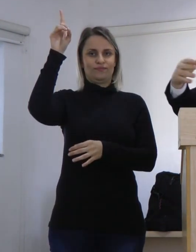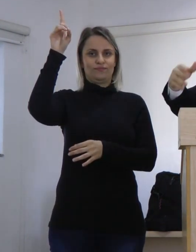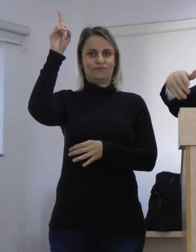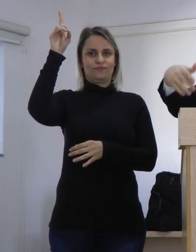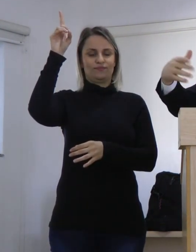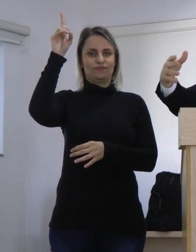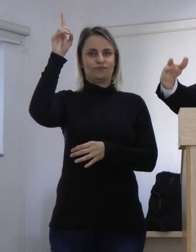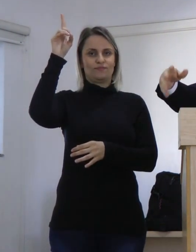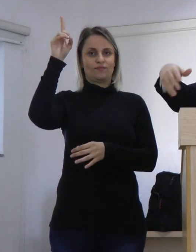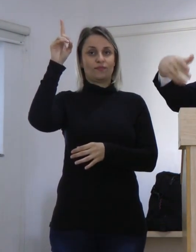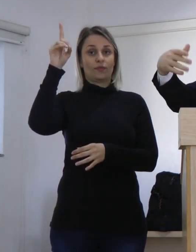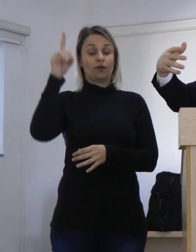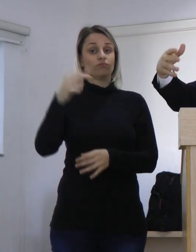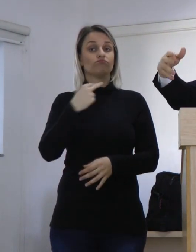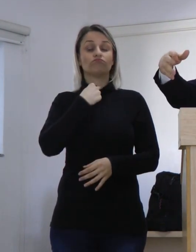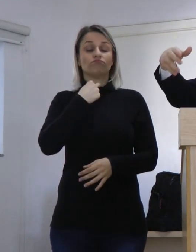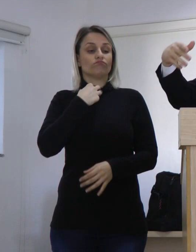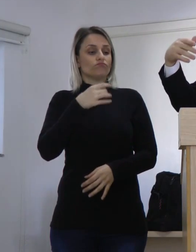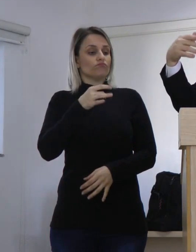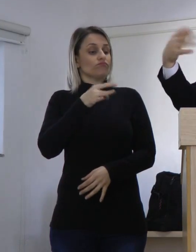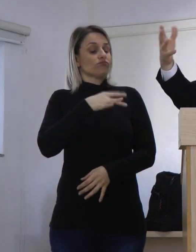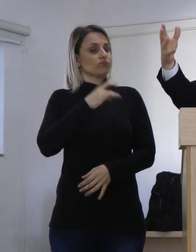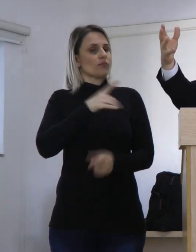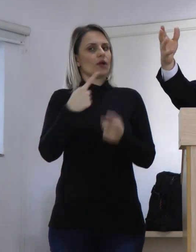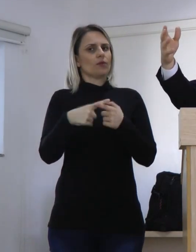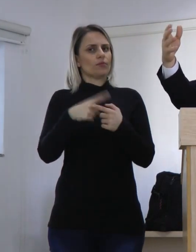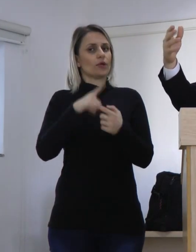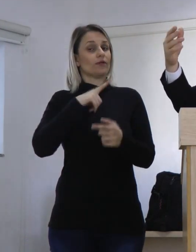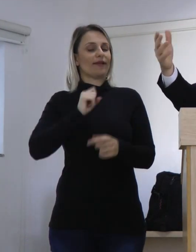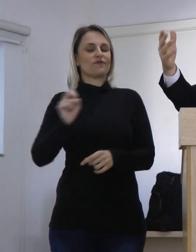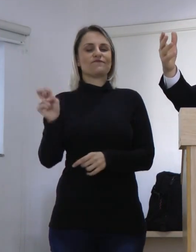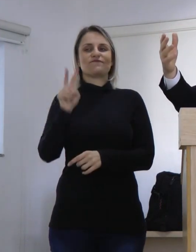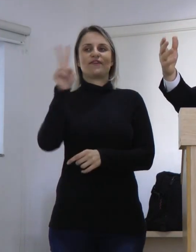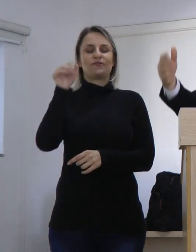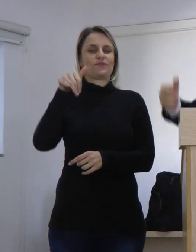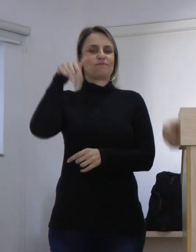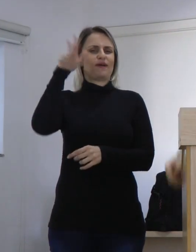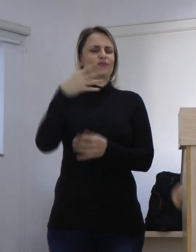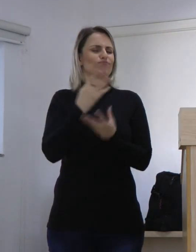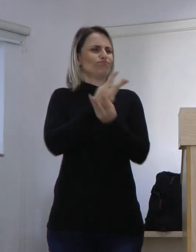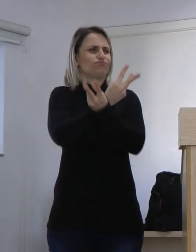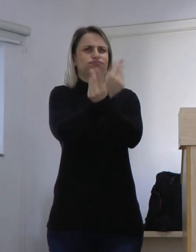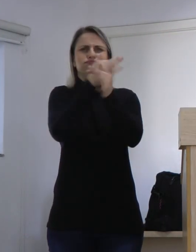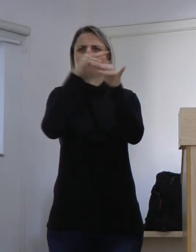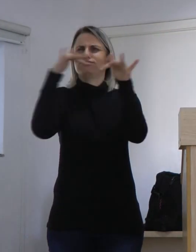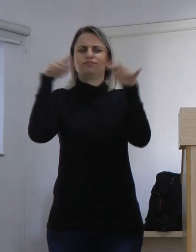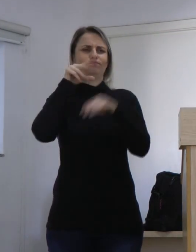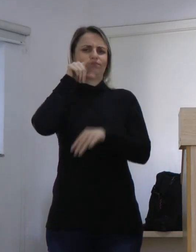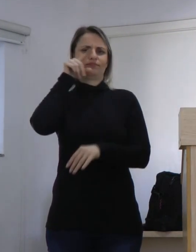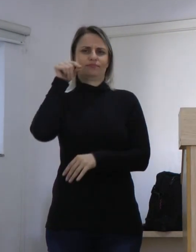Não temais, pois, porque valeis mais do que muitos pássaros, homens de pouca fé.